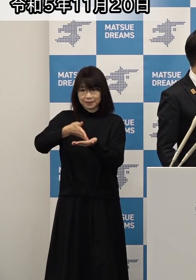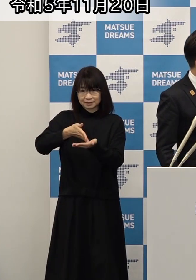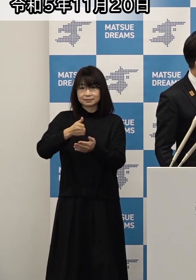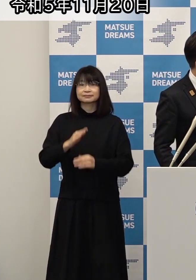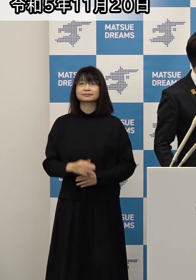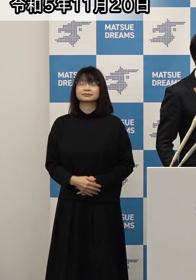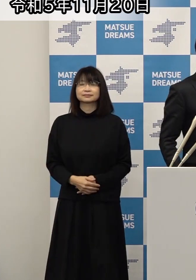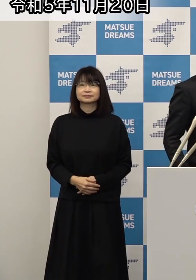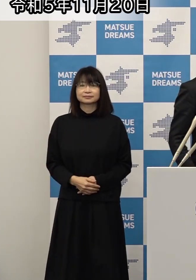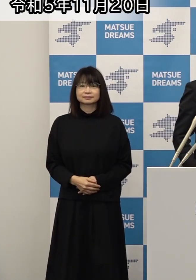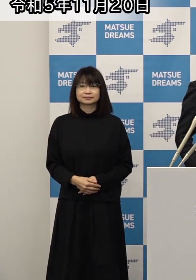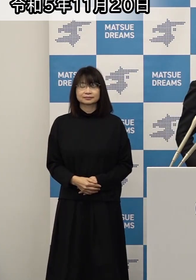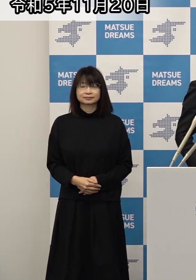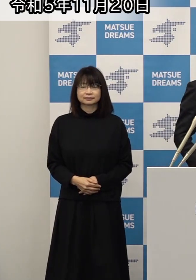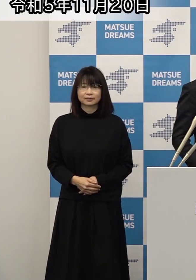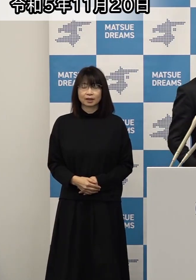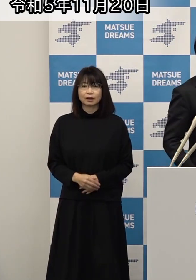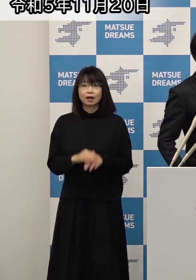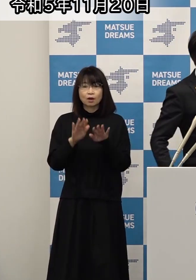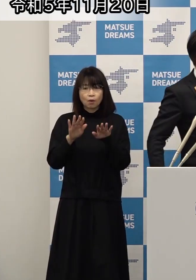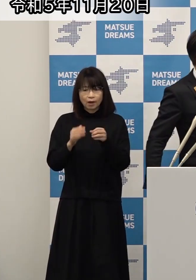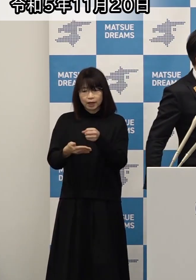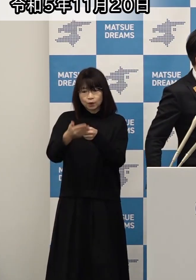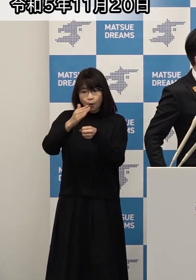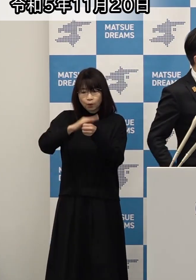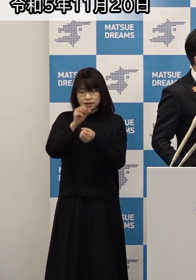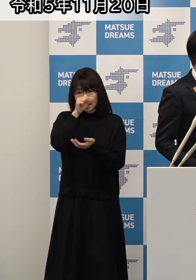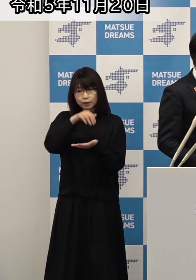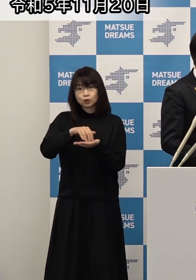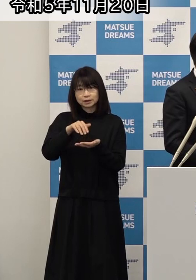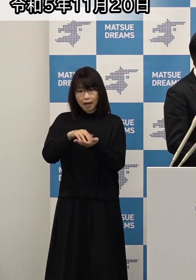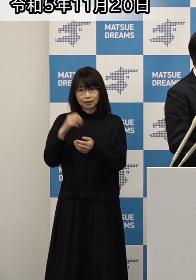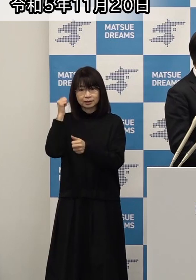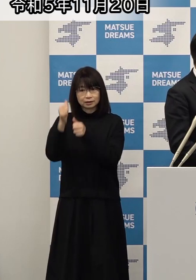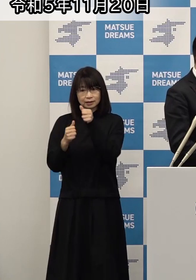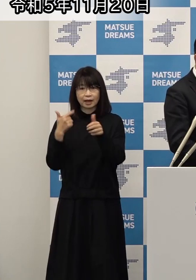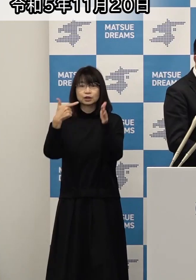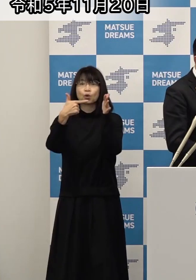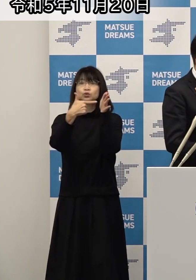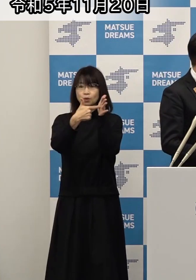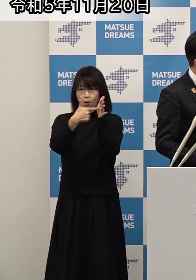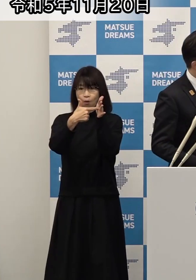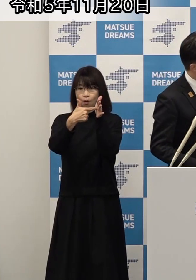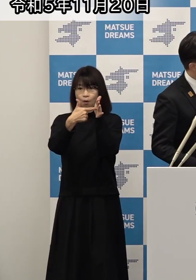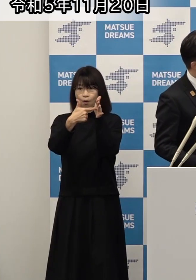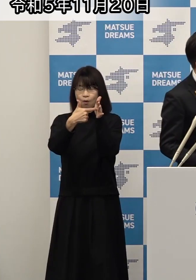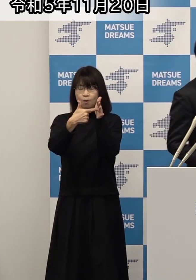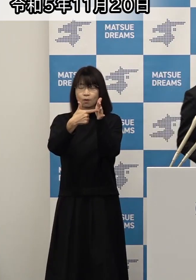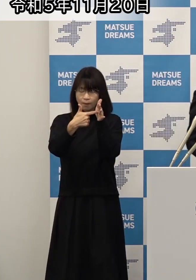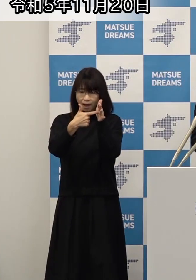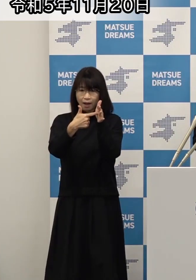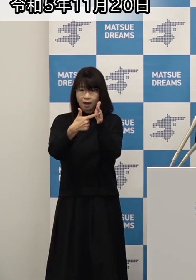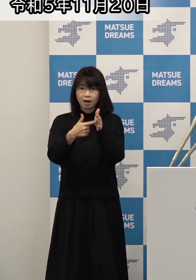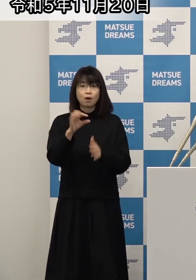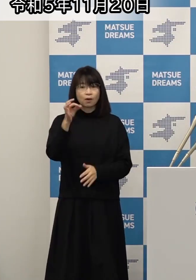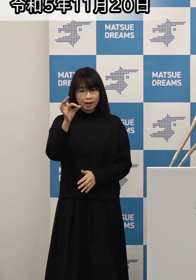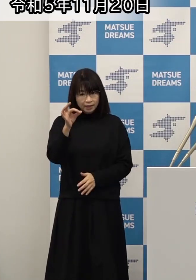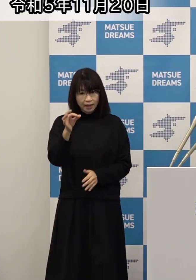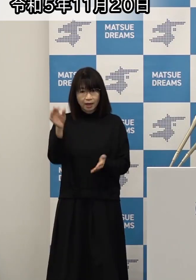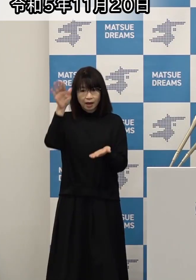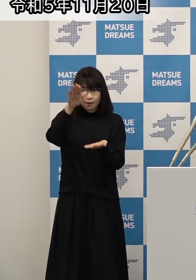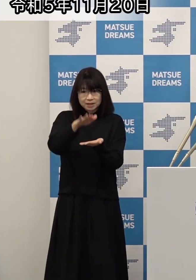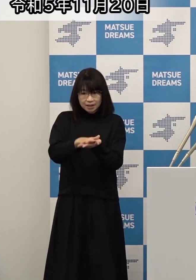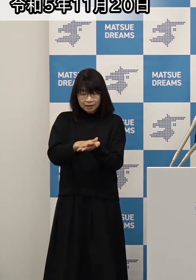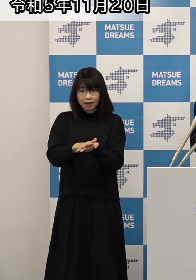ます。今回、補正予算第6号となります。合計金額が21億